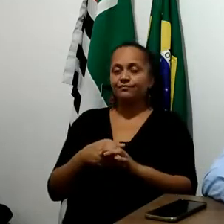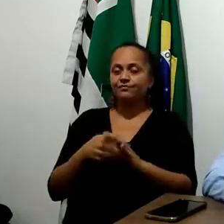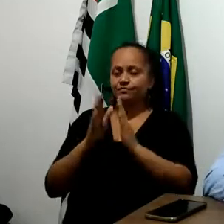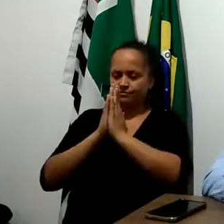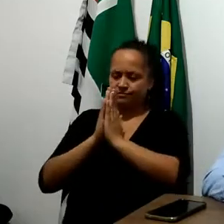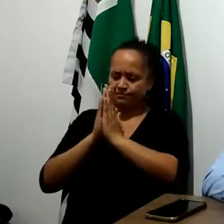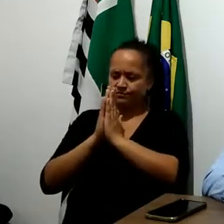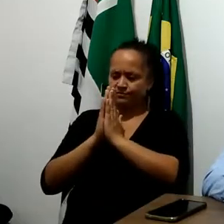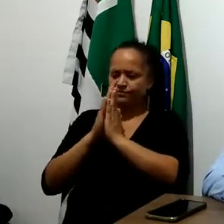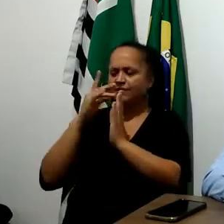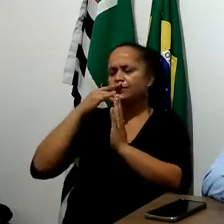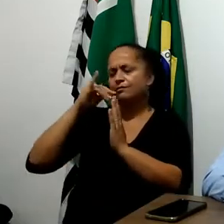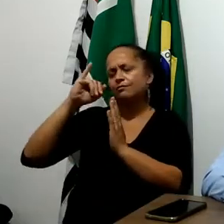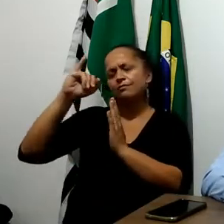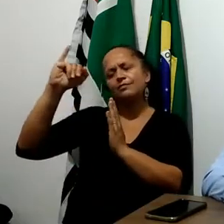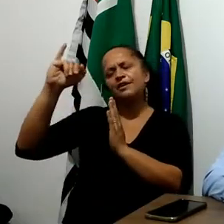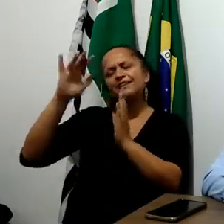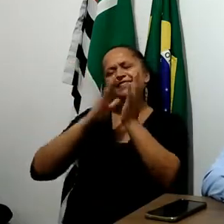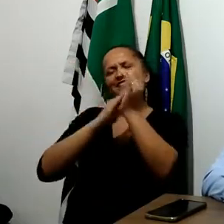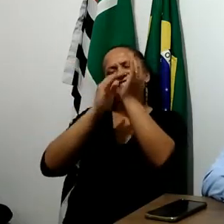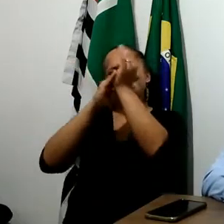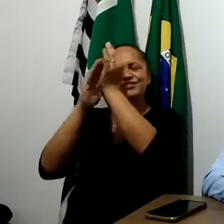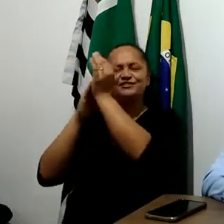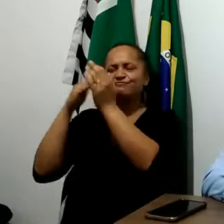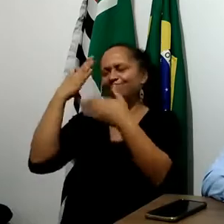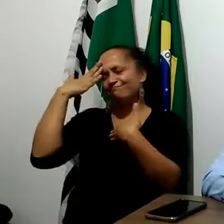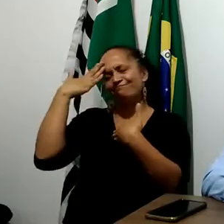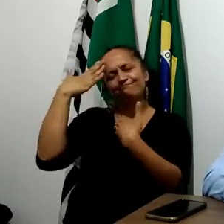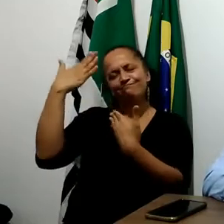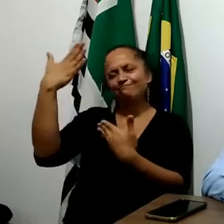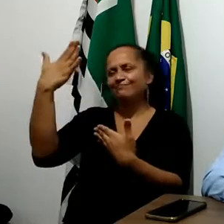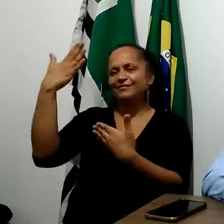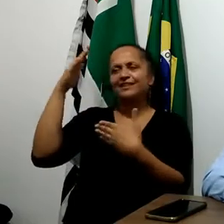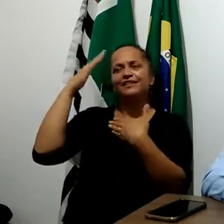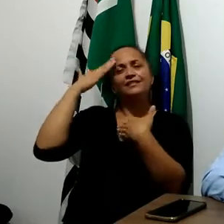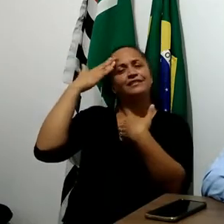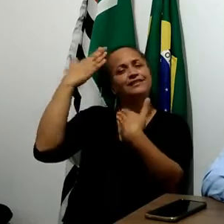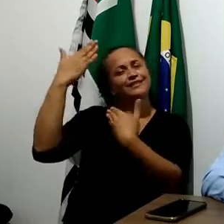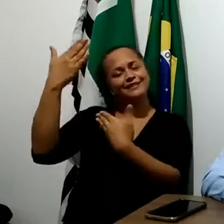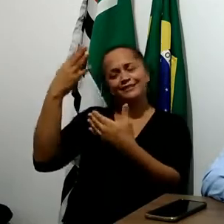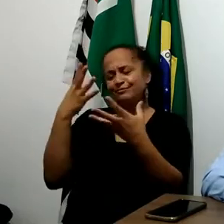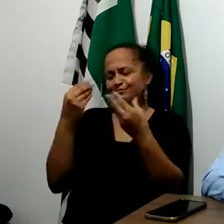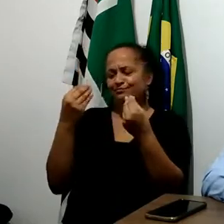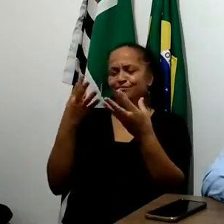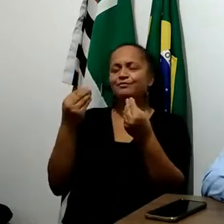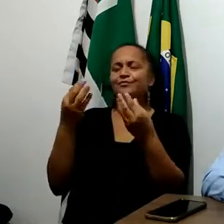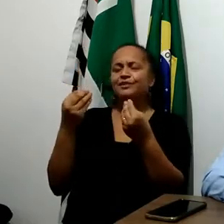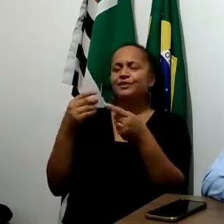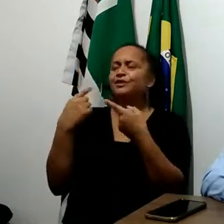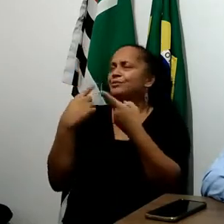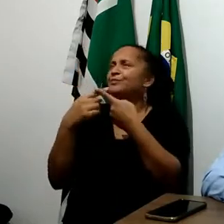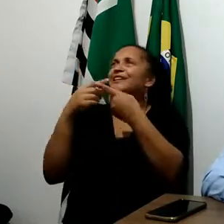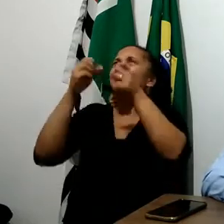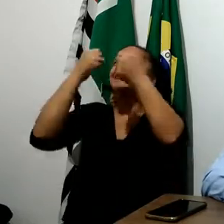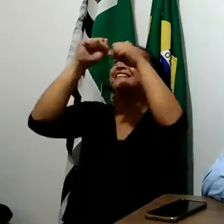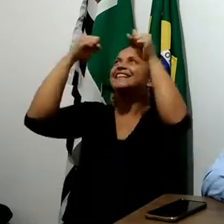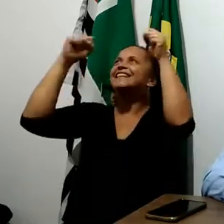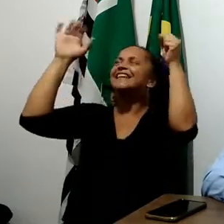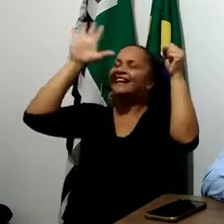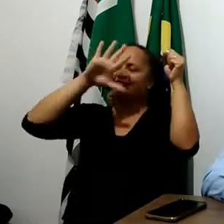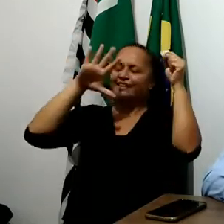Pai, eu te louvo, Senhor, e te agradeço. Te agradeço muito, Pai, pelo teu grande amor, pelas